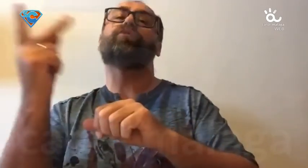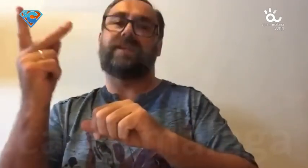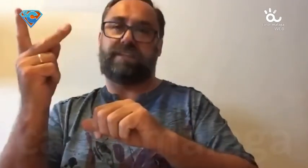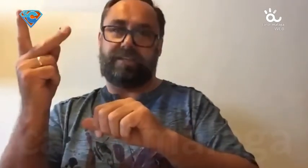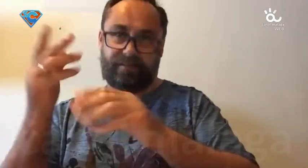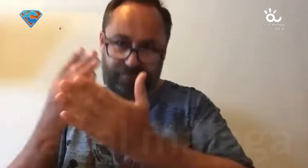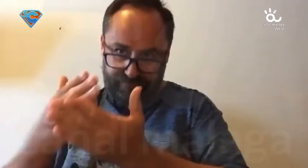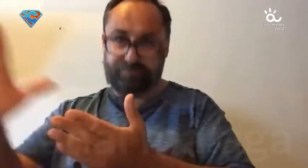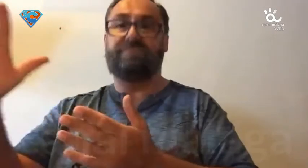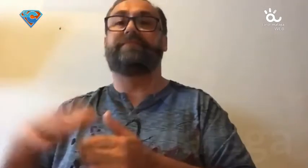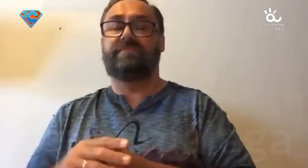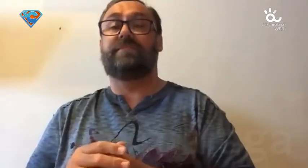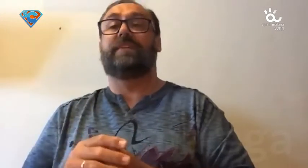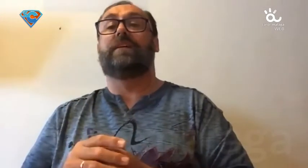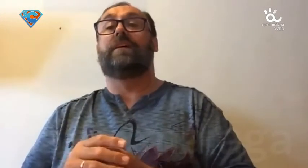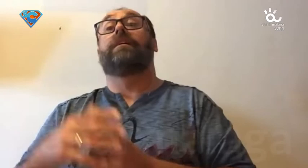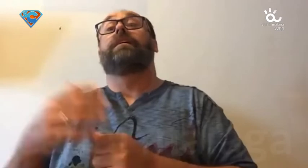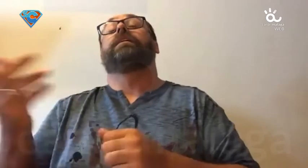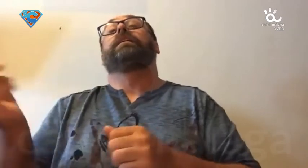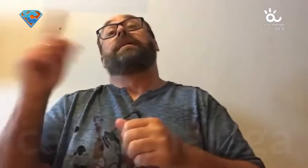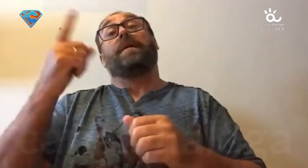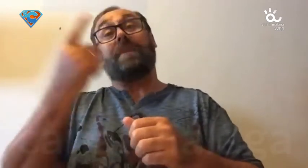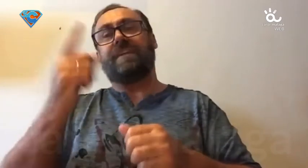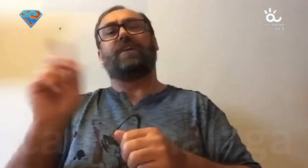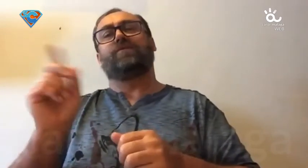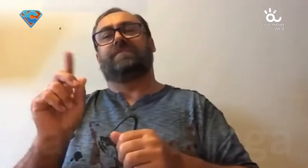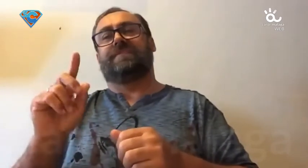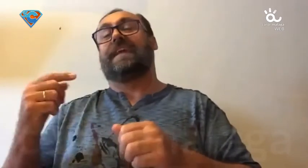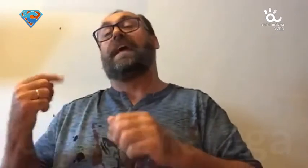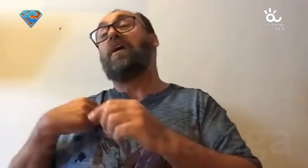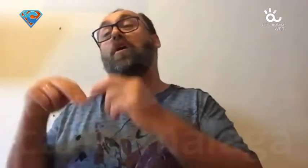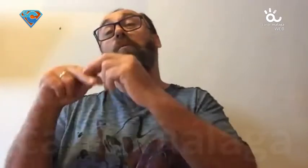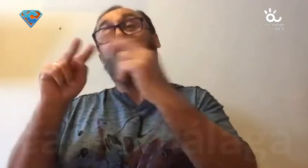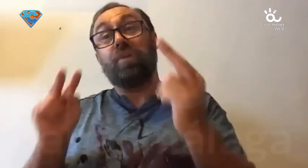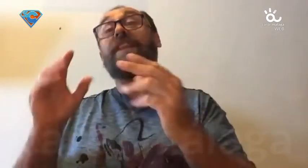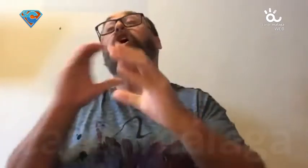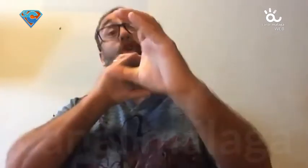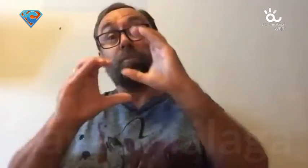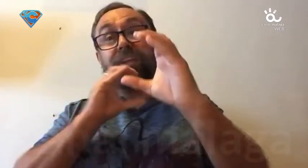sería como a partir de secundaria sería un puente de comunicación entre el alumnado y